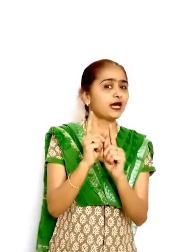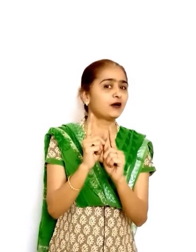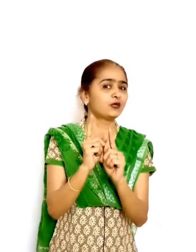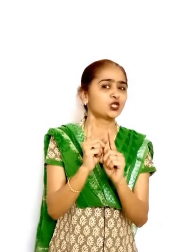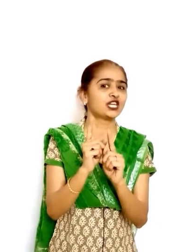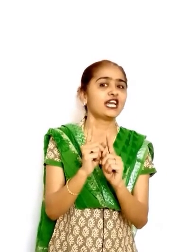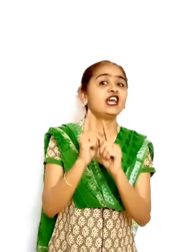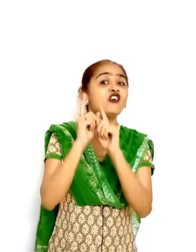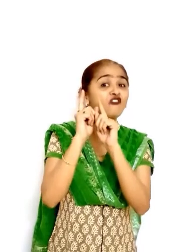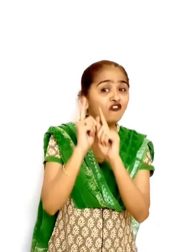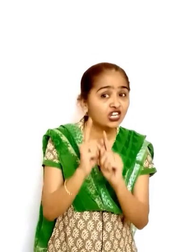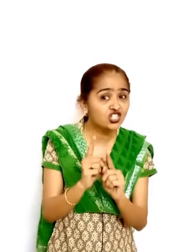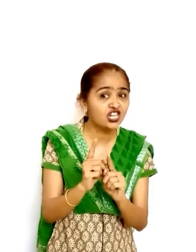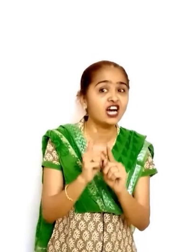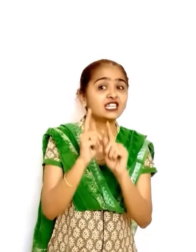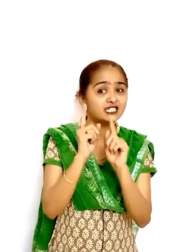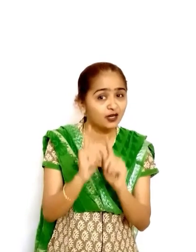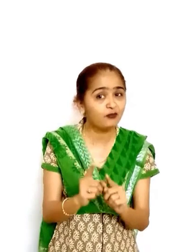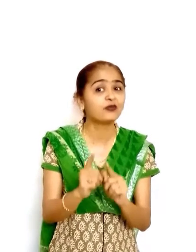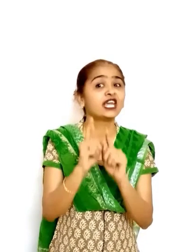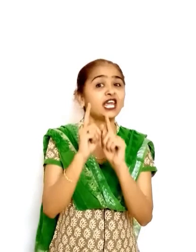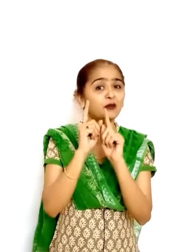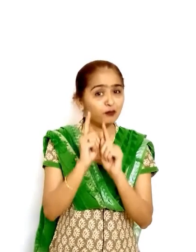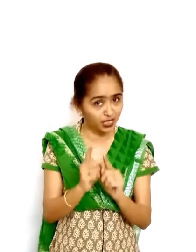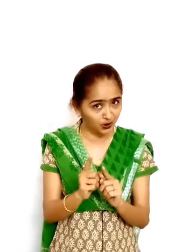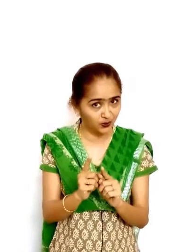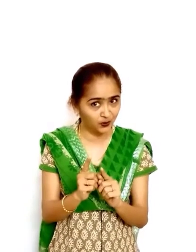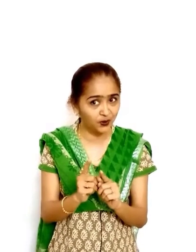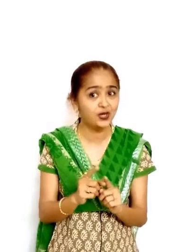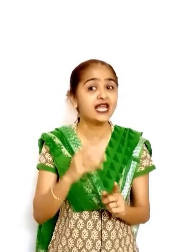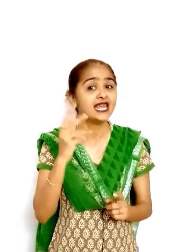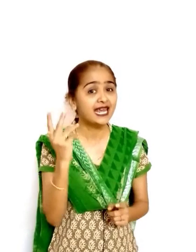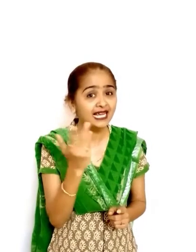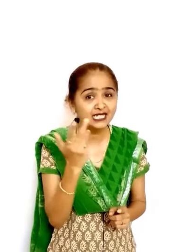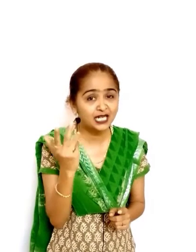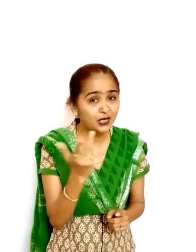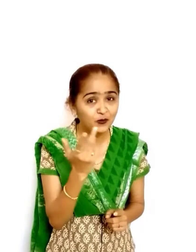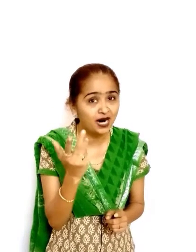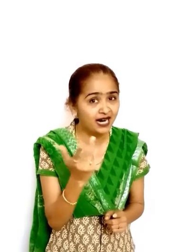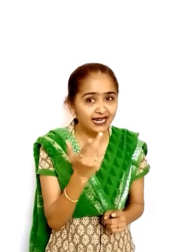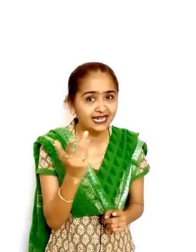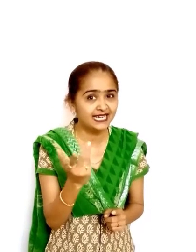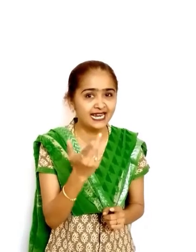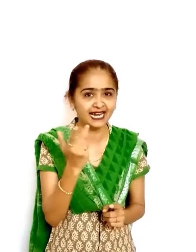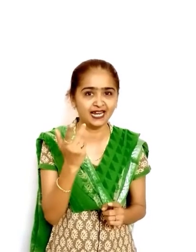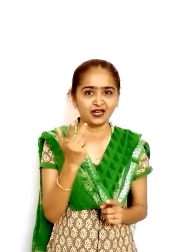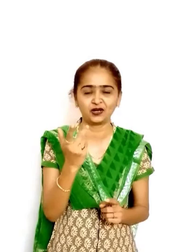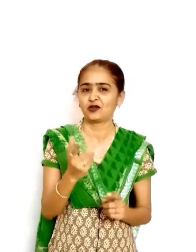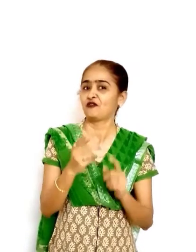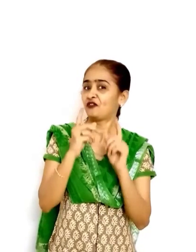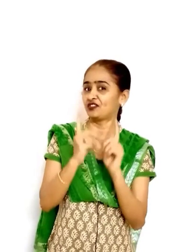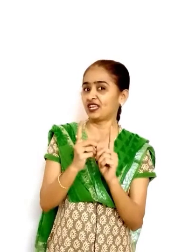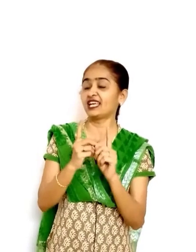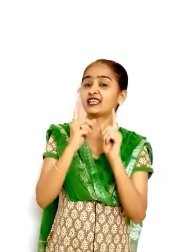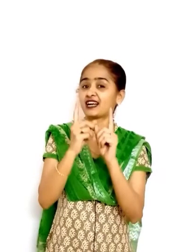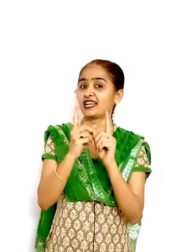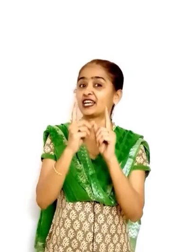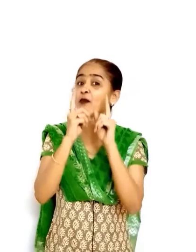पहला प्रश्न है, वर्षा सबके मन को कैसे लुभा रही है। फिर से गृह कार्य का